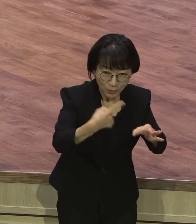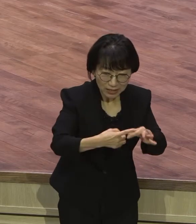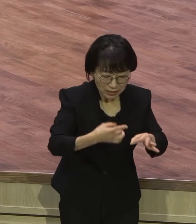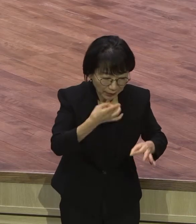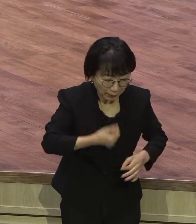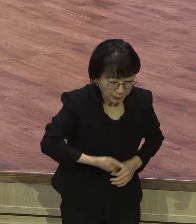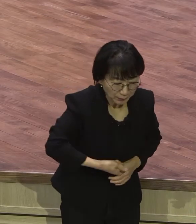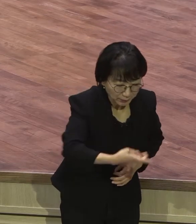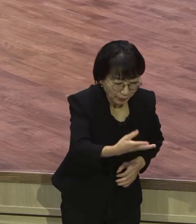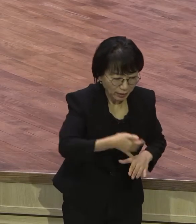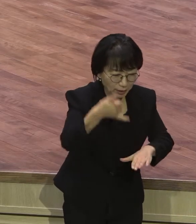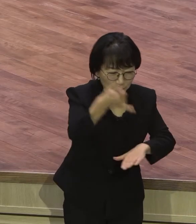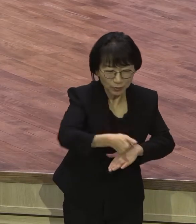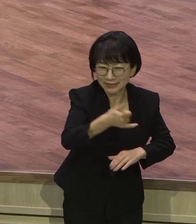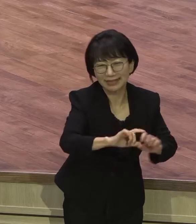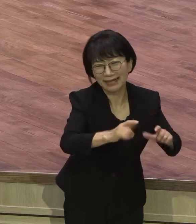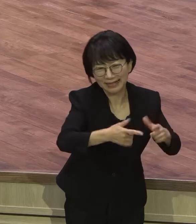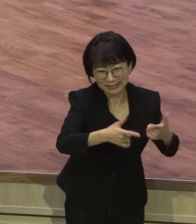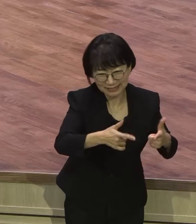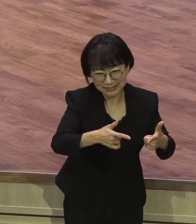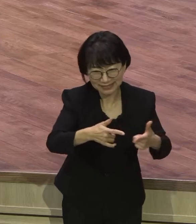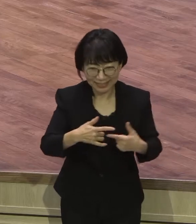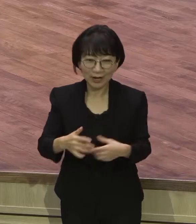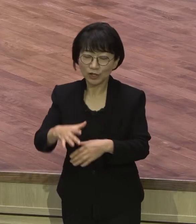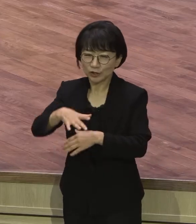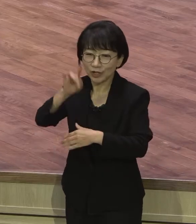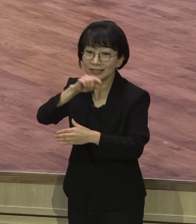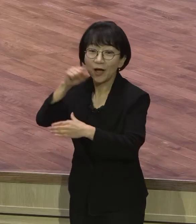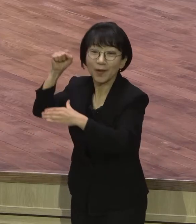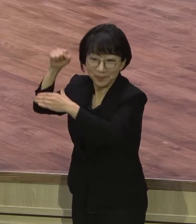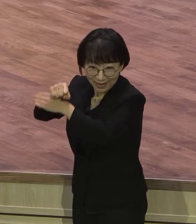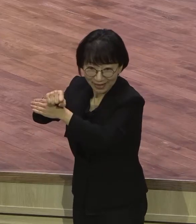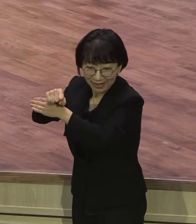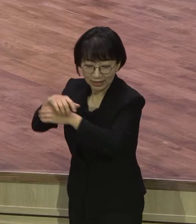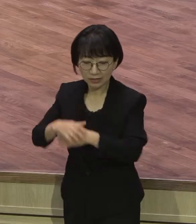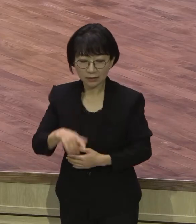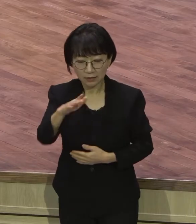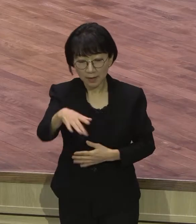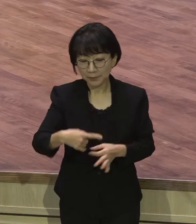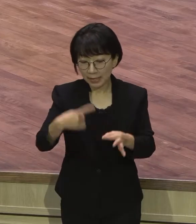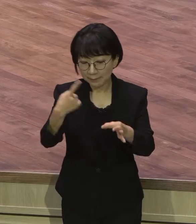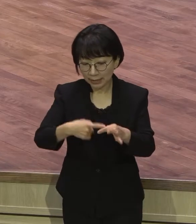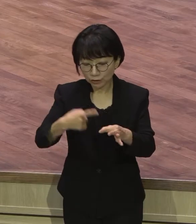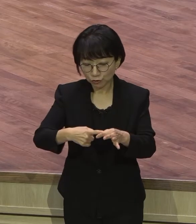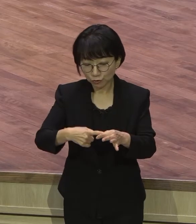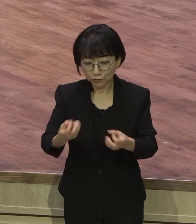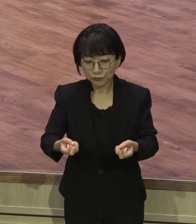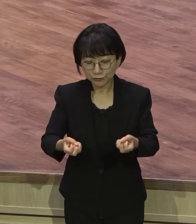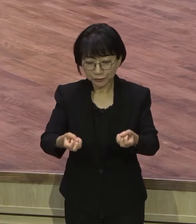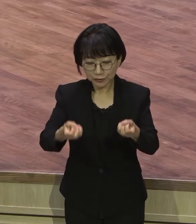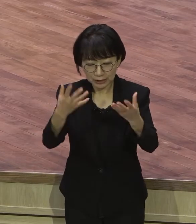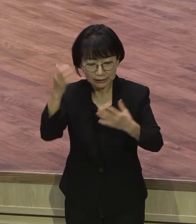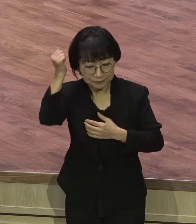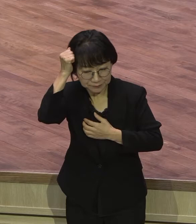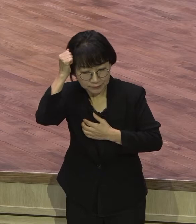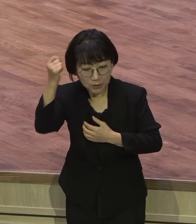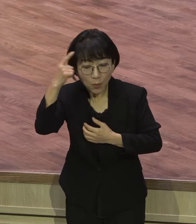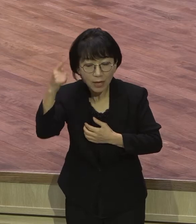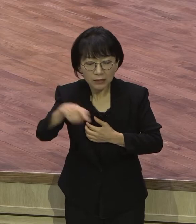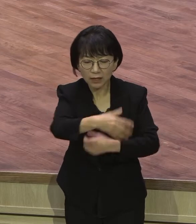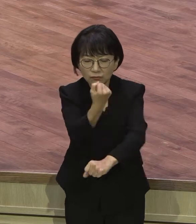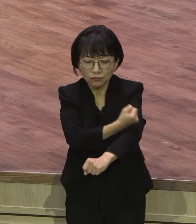출애굽기 23장 16절에 보면 맥추절을 지키라, 이는 너가 수고하여 밭에 뿌린 것에 첫